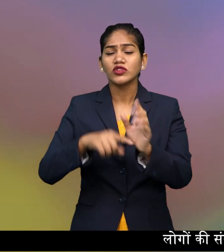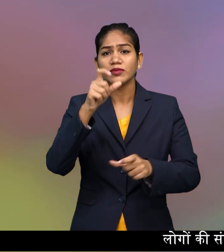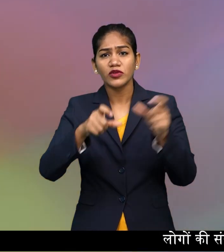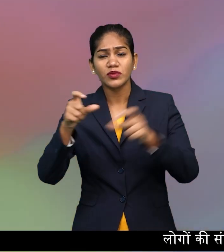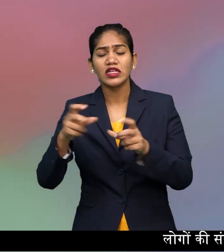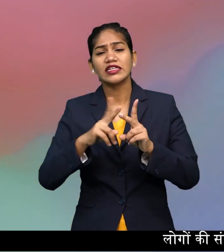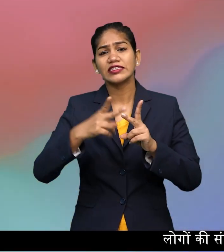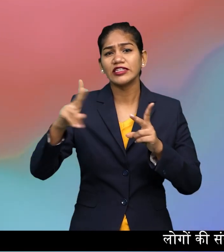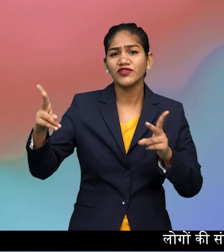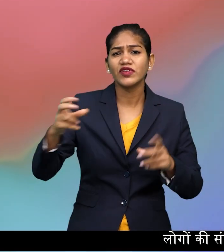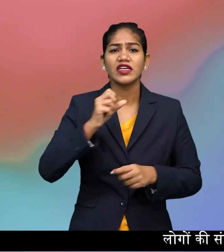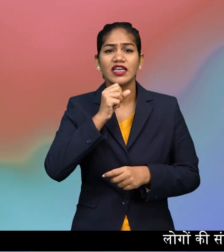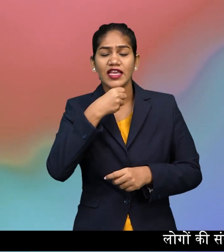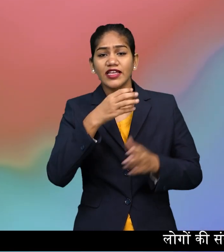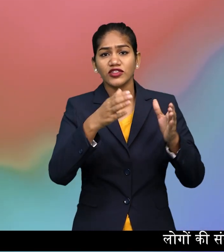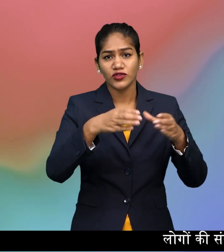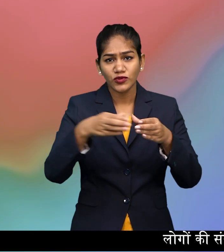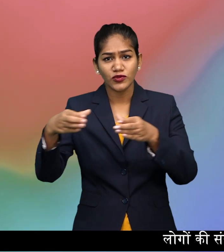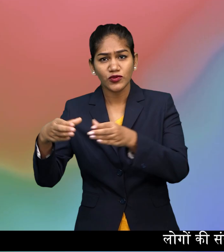को संदर्भित करती है।